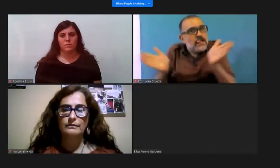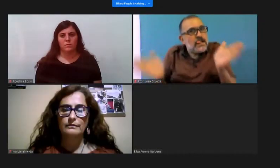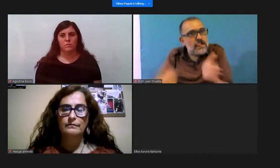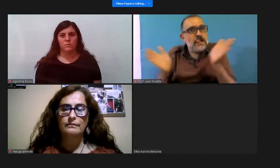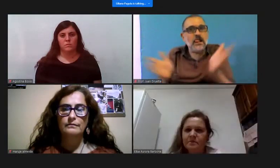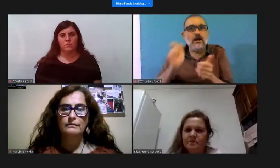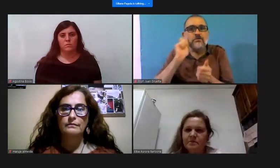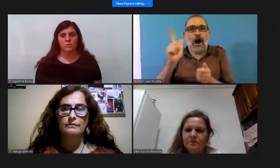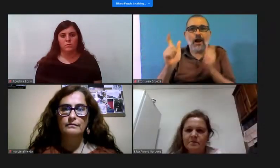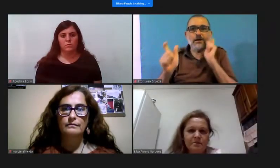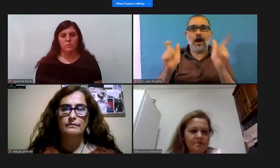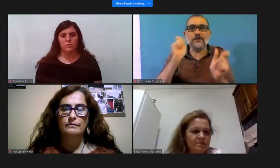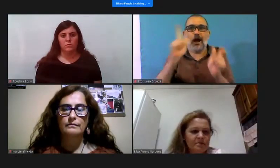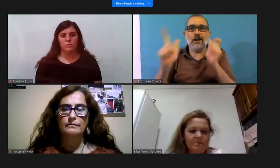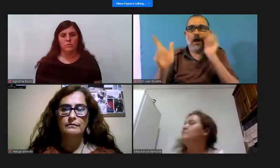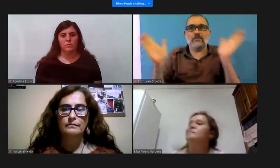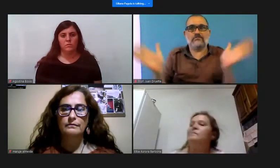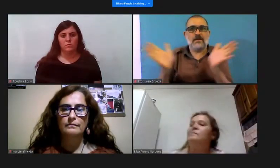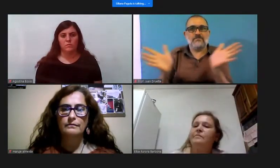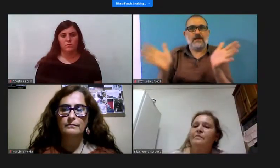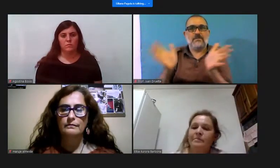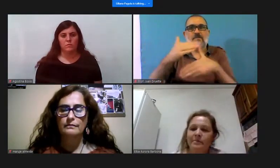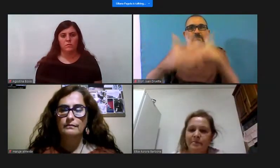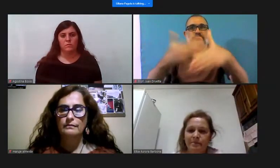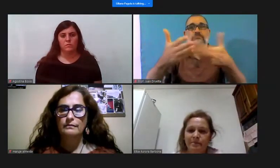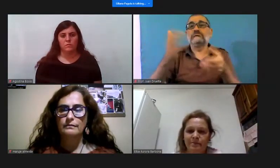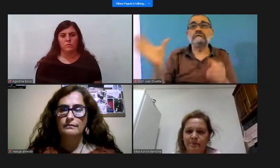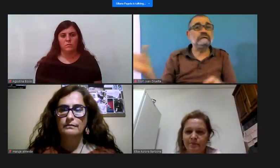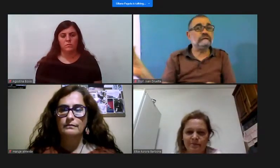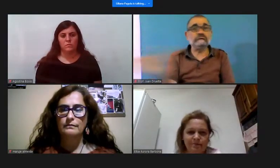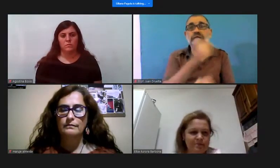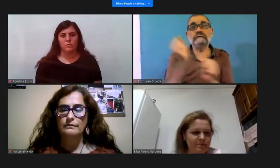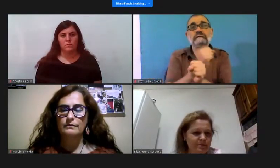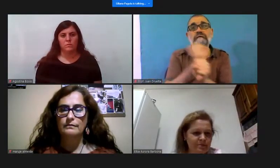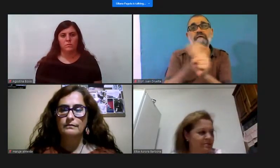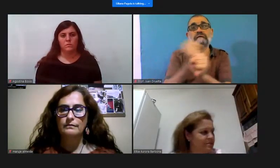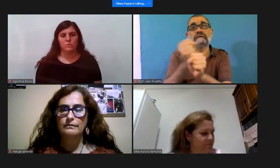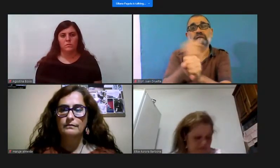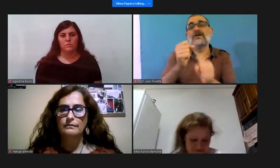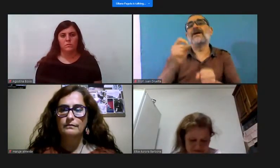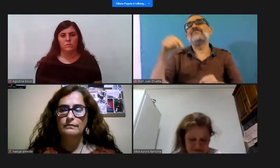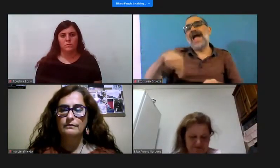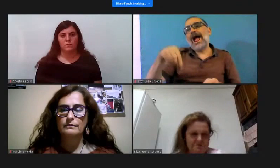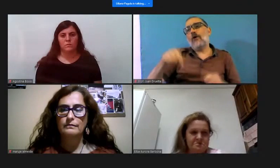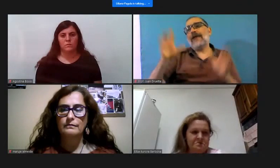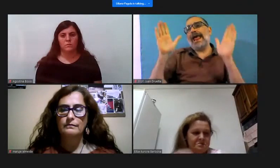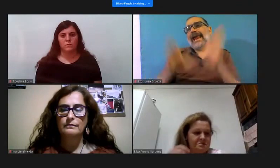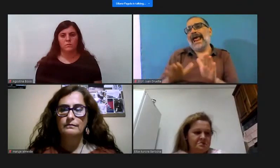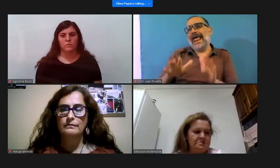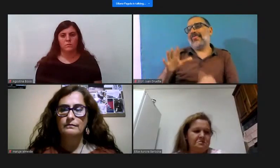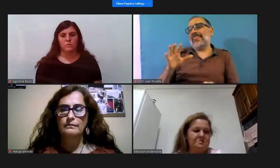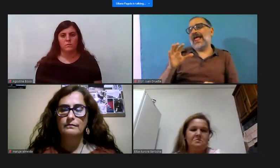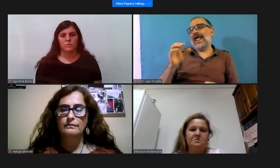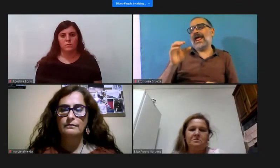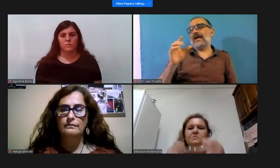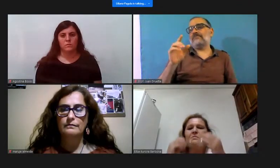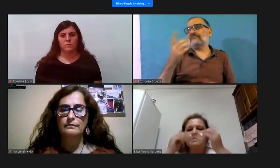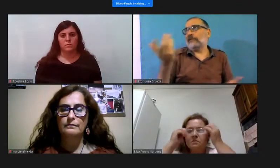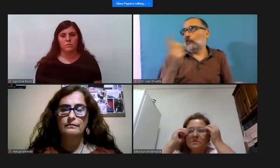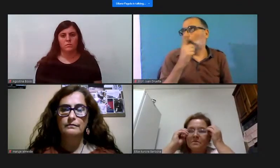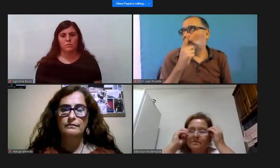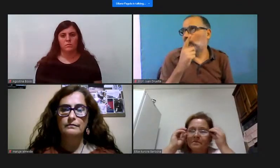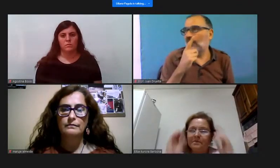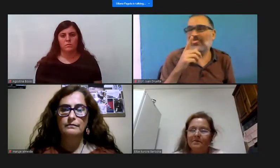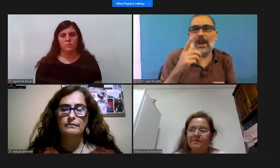pero alentándolos a que trabajen, a que sigan, y la verdad que los logros fueron muchísimos y pudieron aprobar todas las